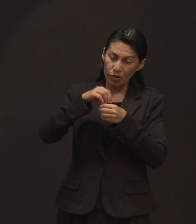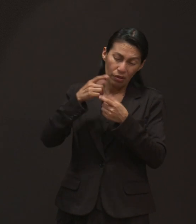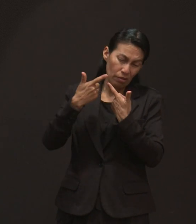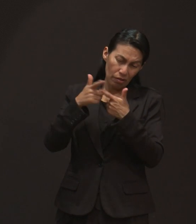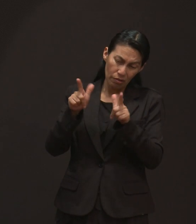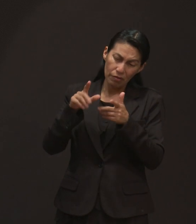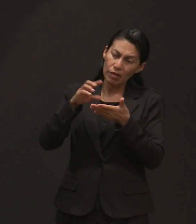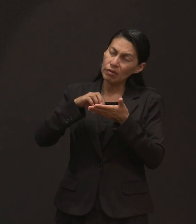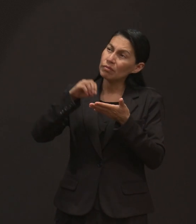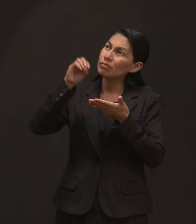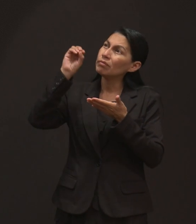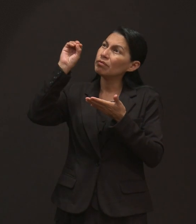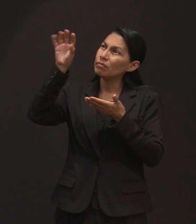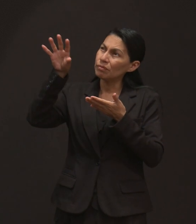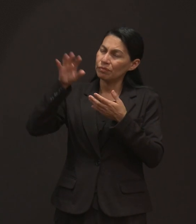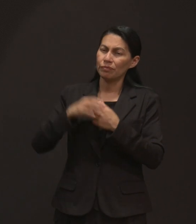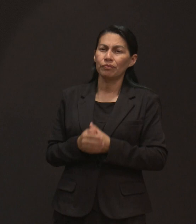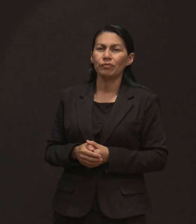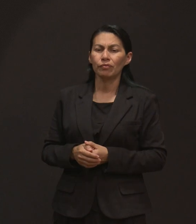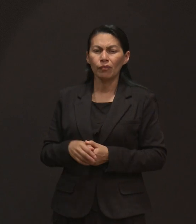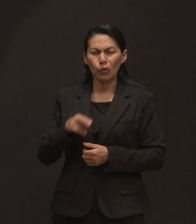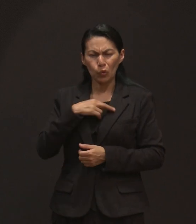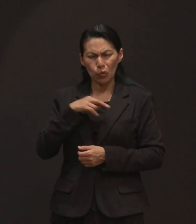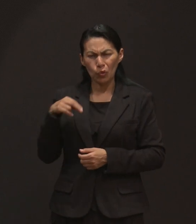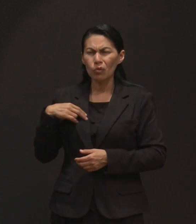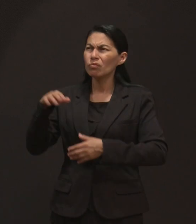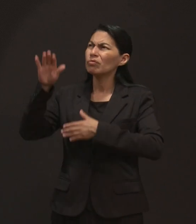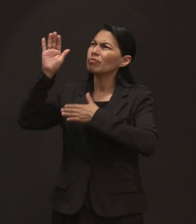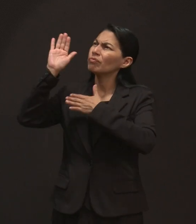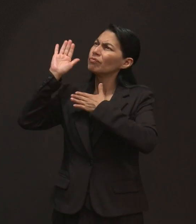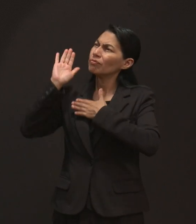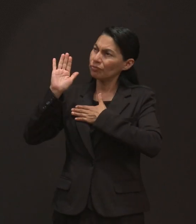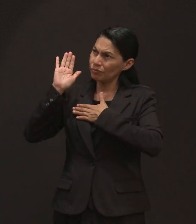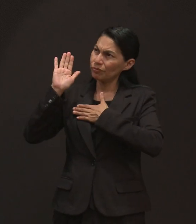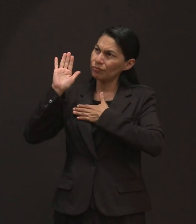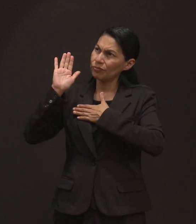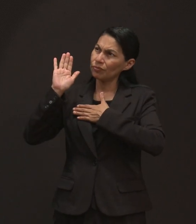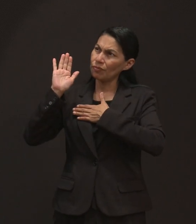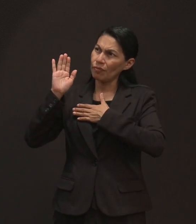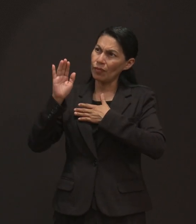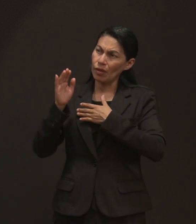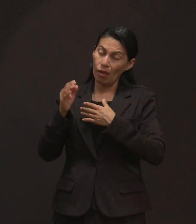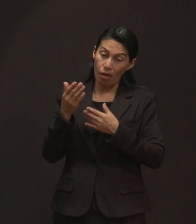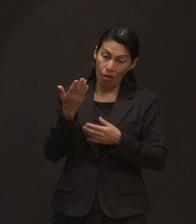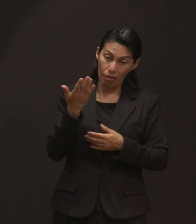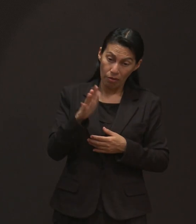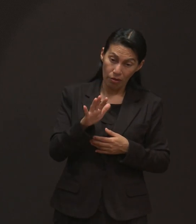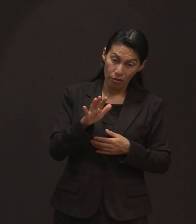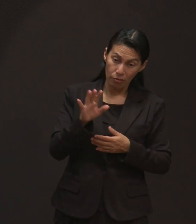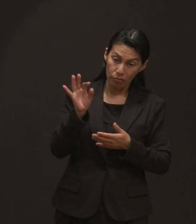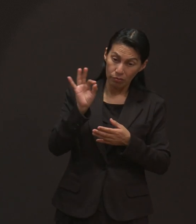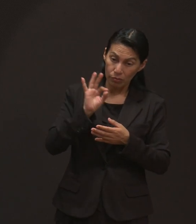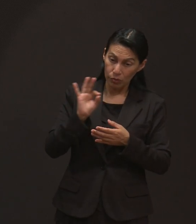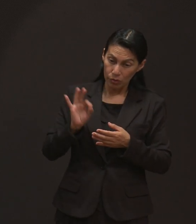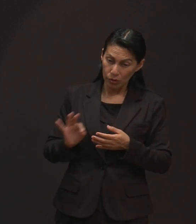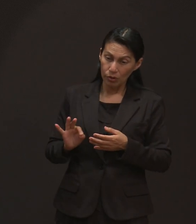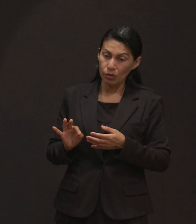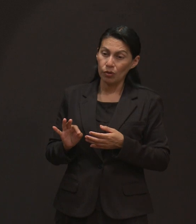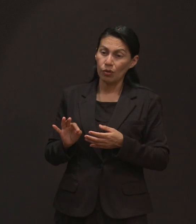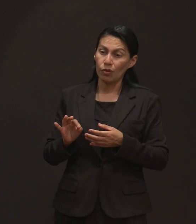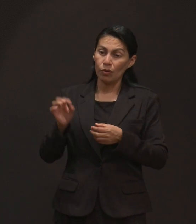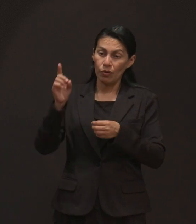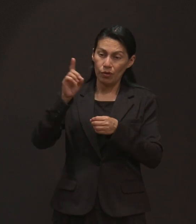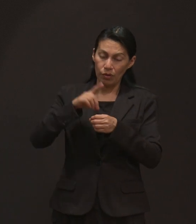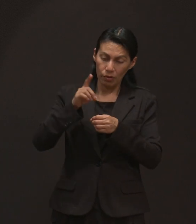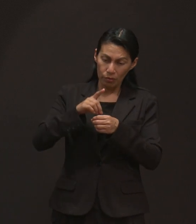nosotros hicimos el compromiso, el pacto con Dios de entregarle igual al 10% la